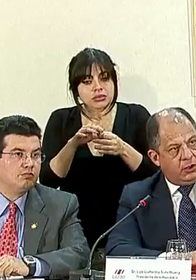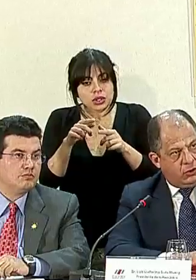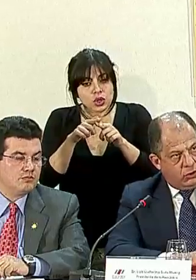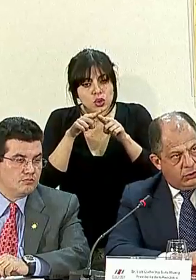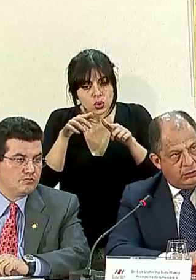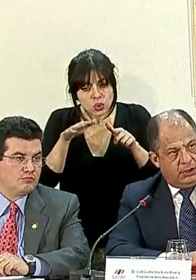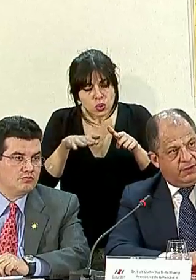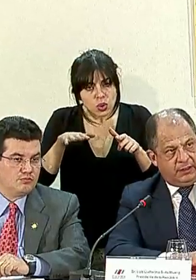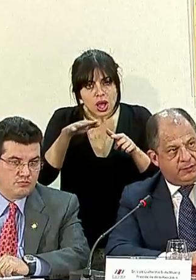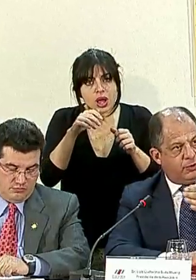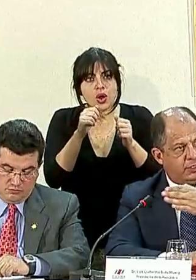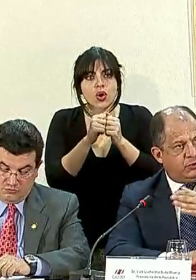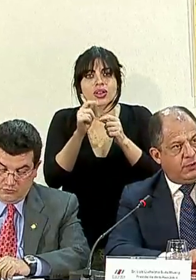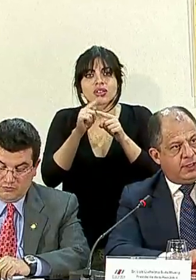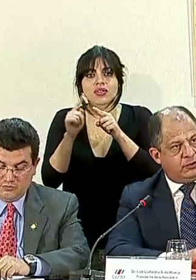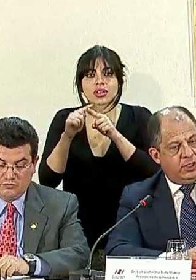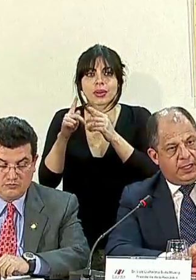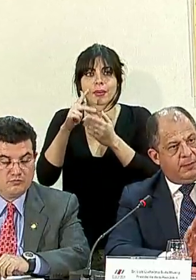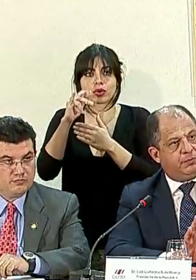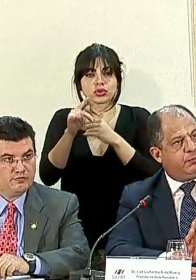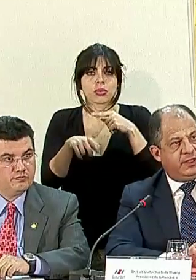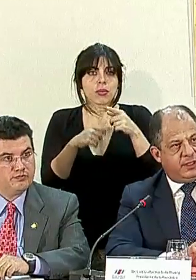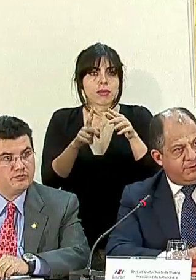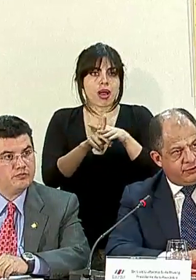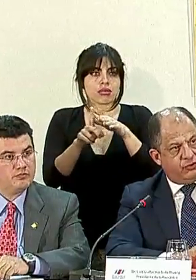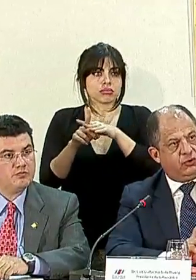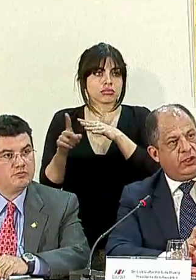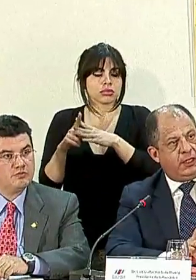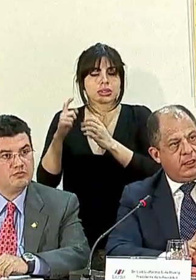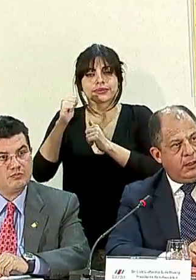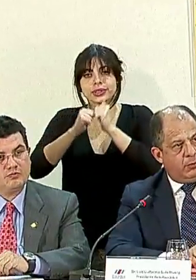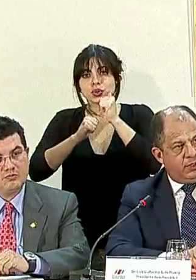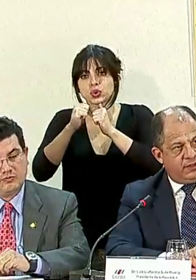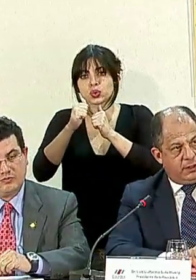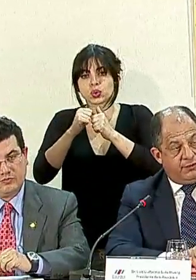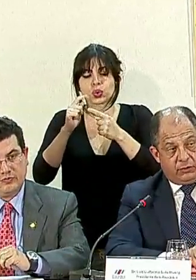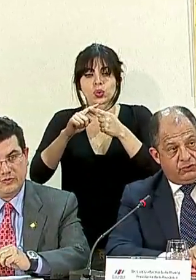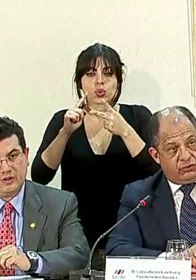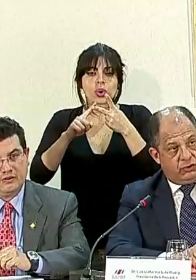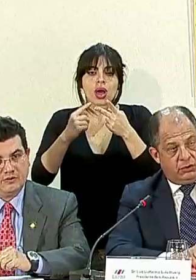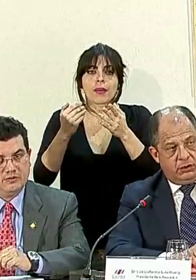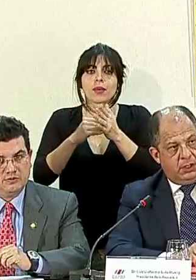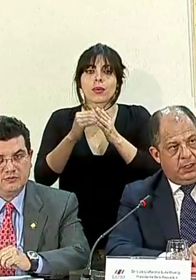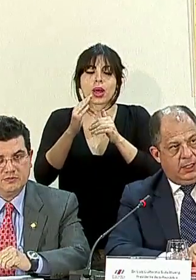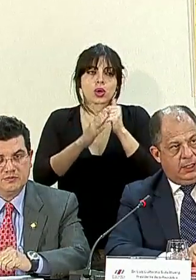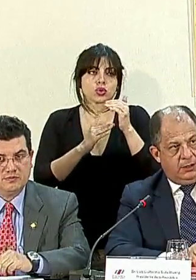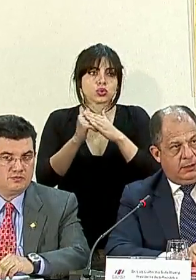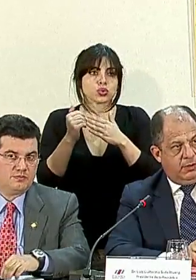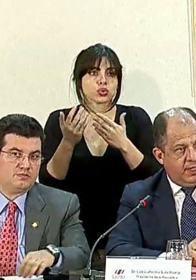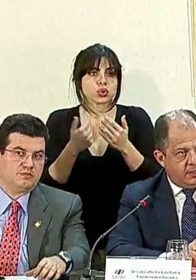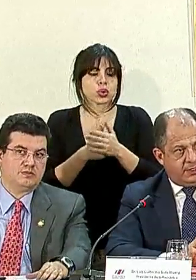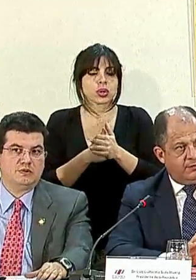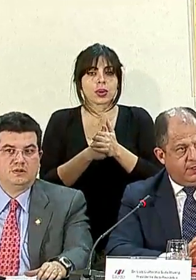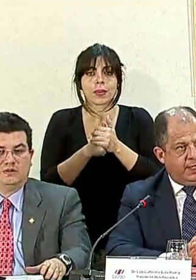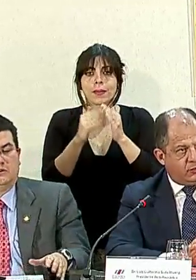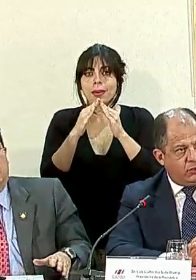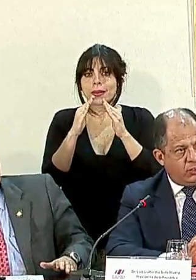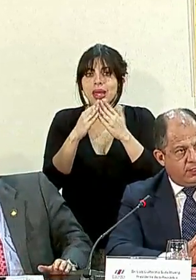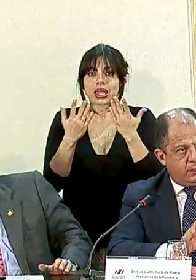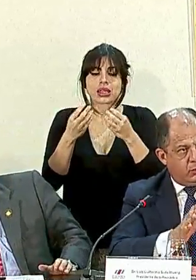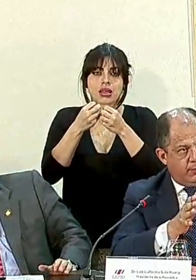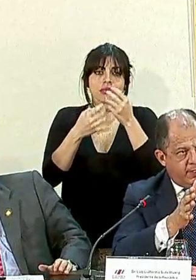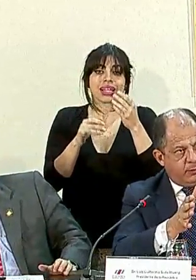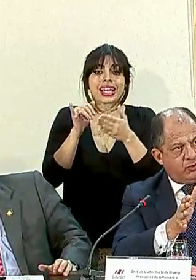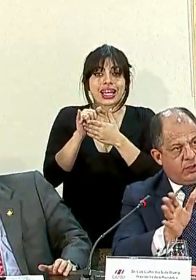zona con diferentes proyectos que van a surgir ahí. Pueden ser infraestructura, puede ser reconstrucción de viviendas, en fin, eso